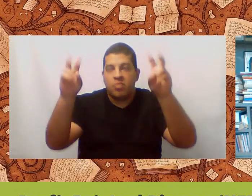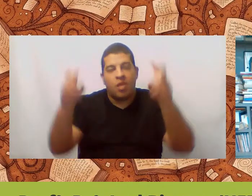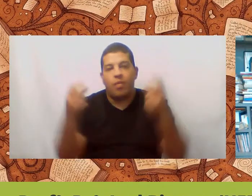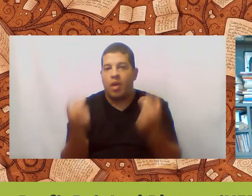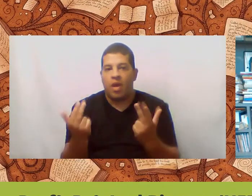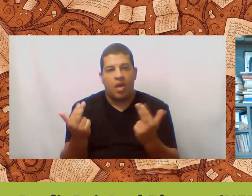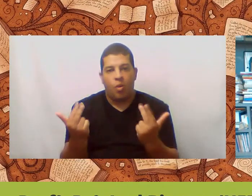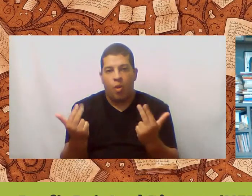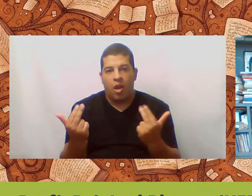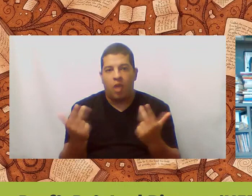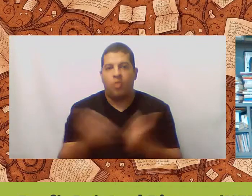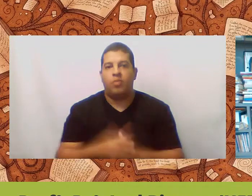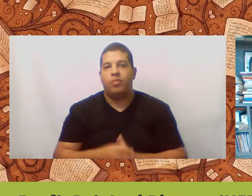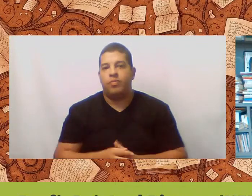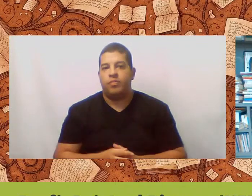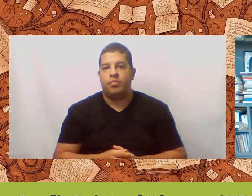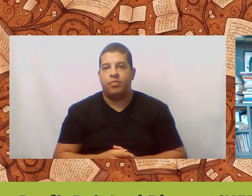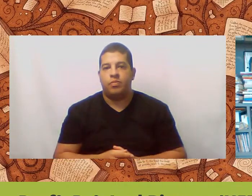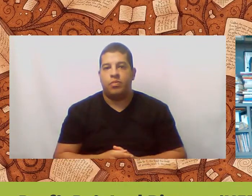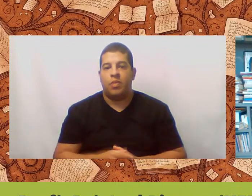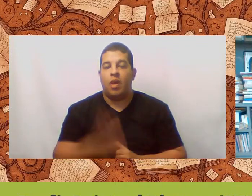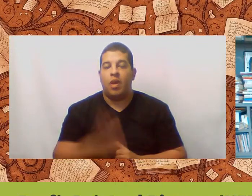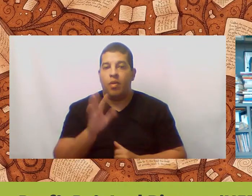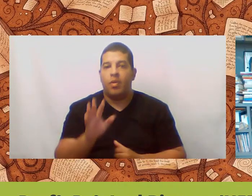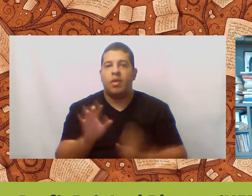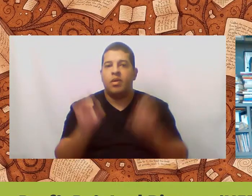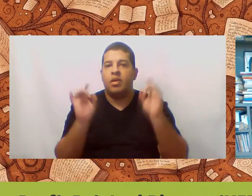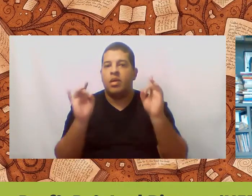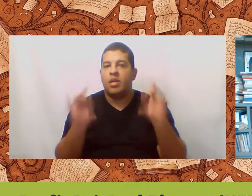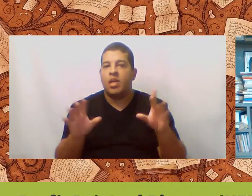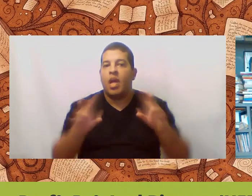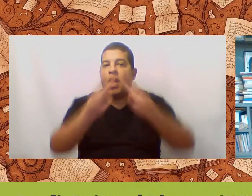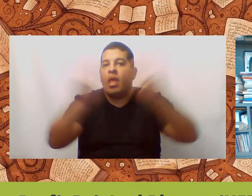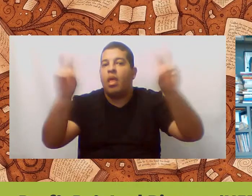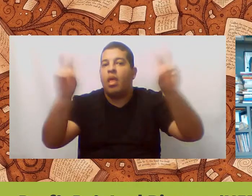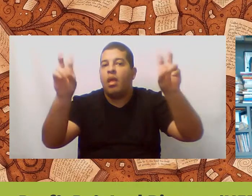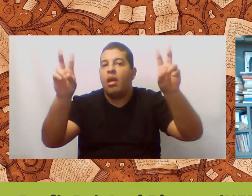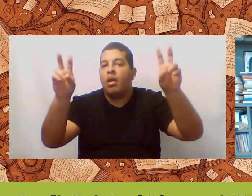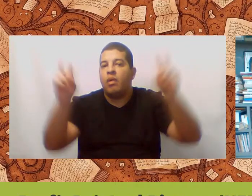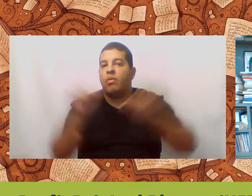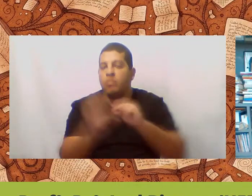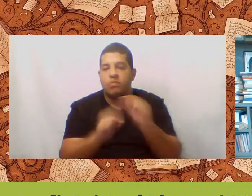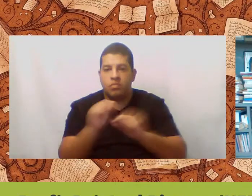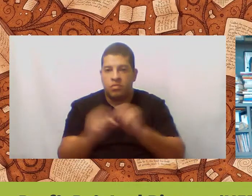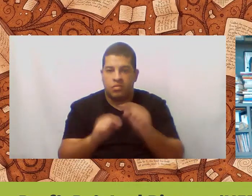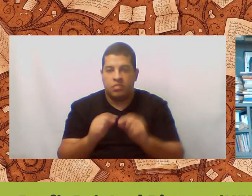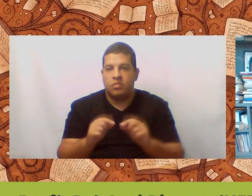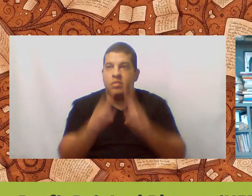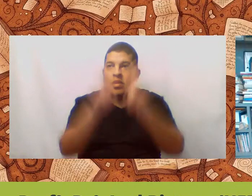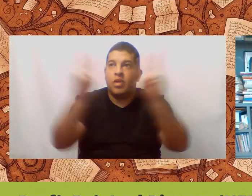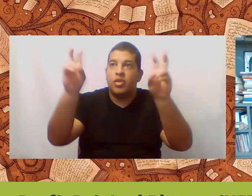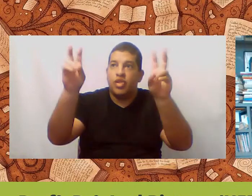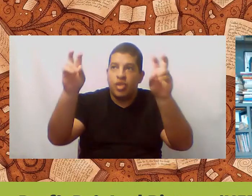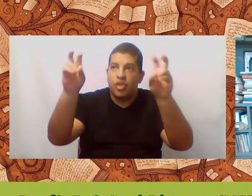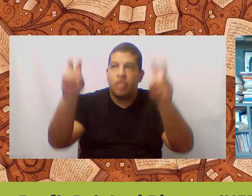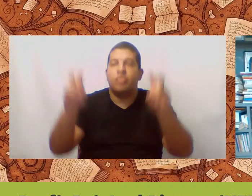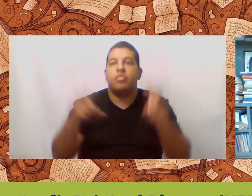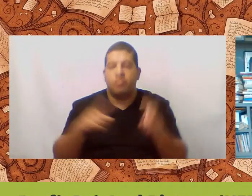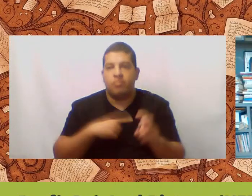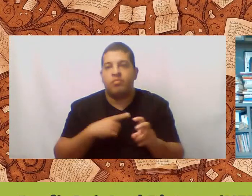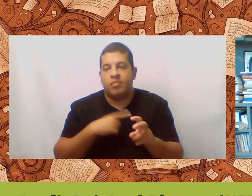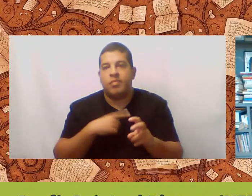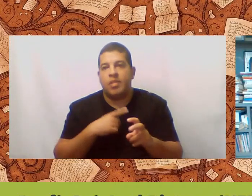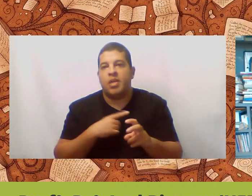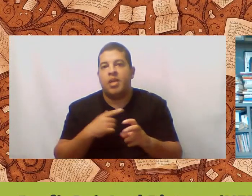né? Mas o que eu queria destacar, né, no título é que esse título é colocado no plural, né? Eu